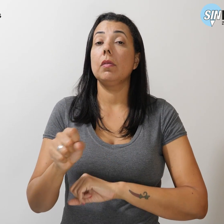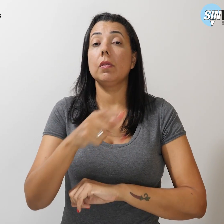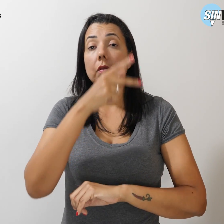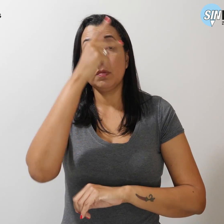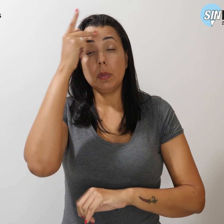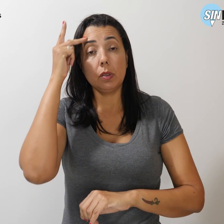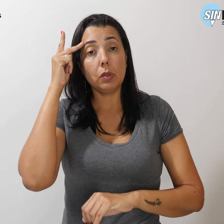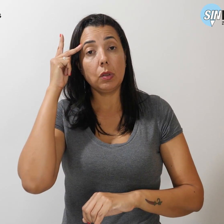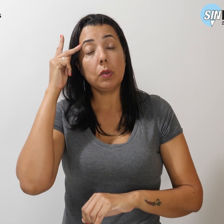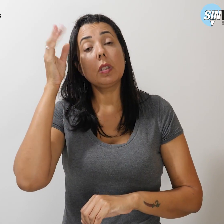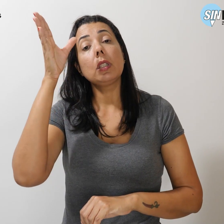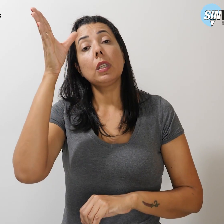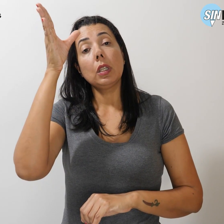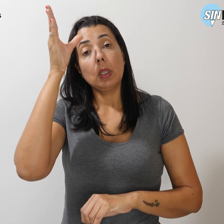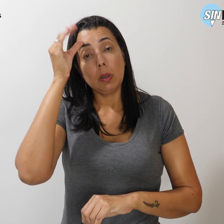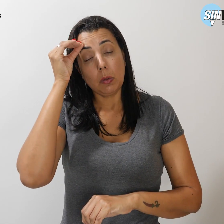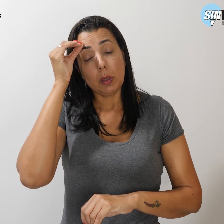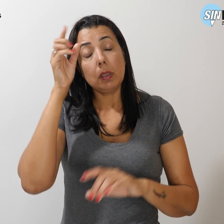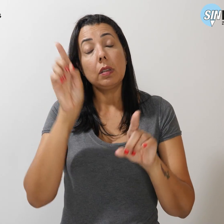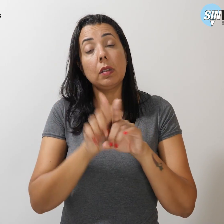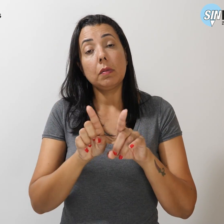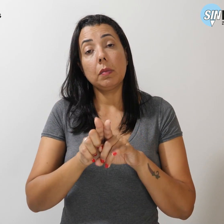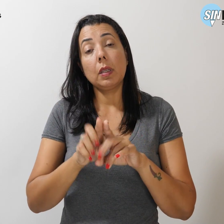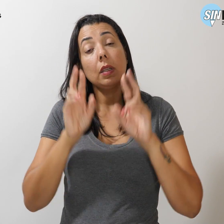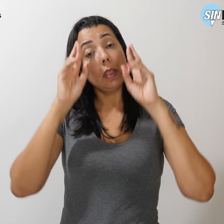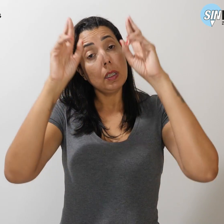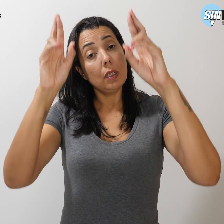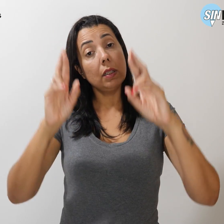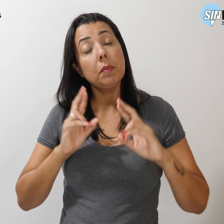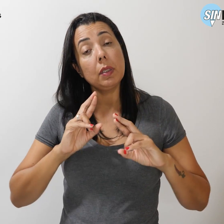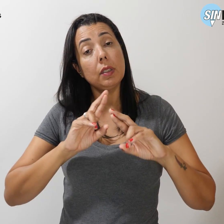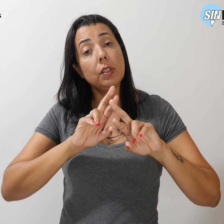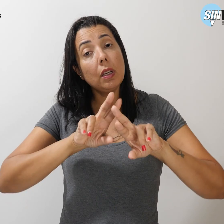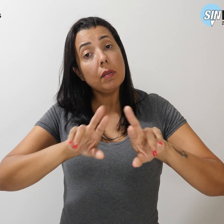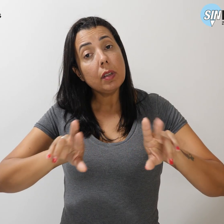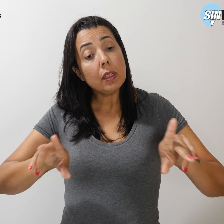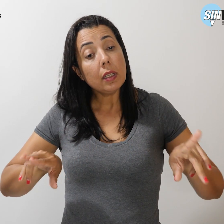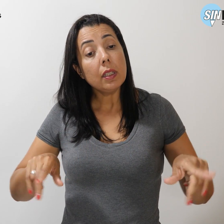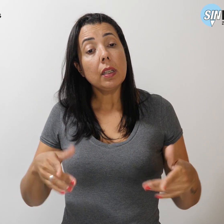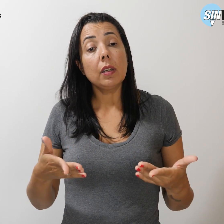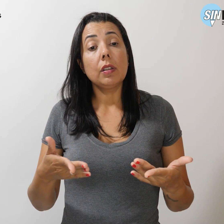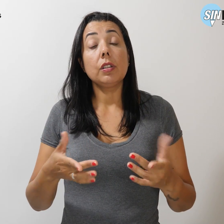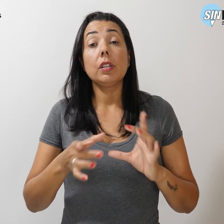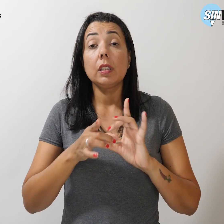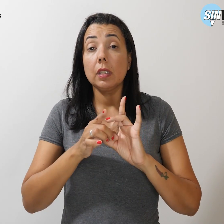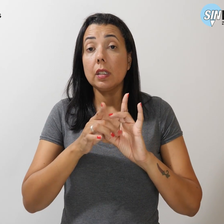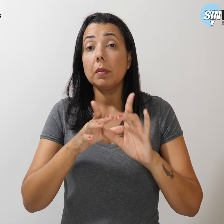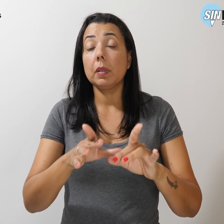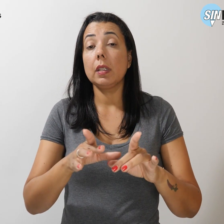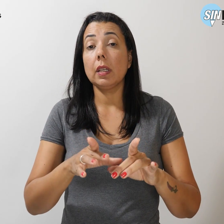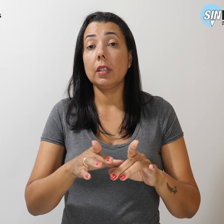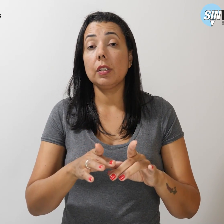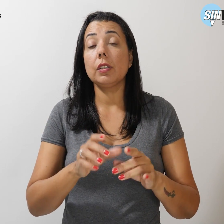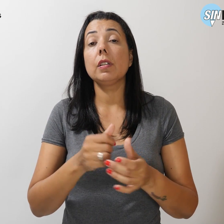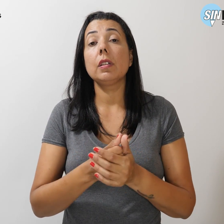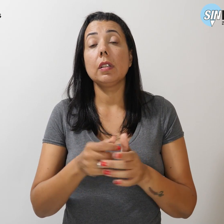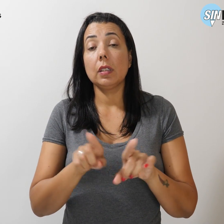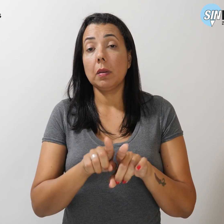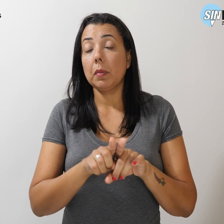que reconheçam e respeitem a diversidade e que a liberdade de cátedra não pode